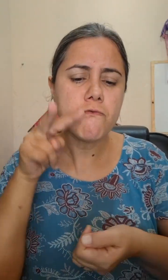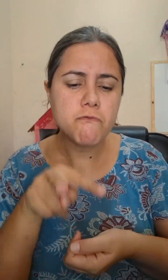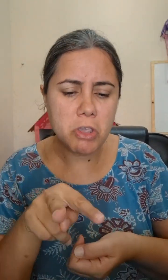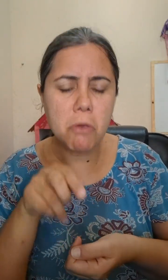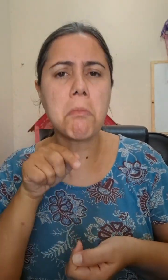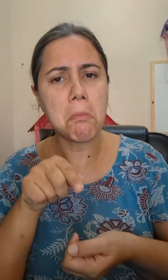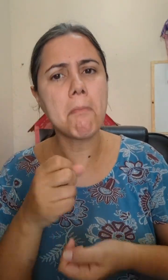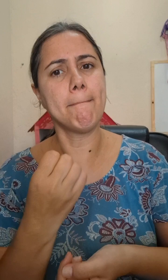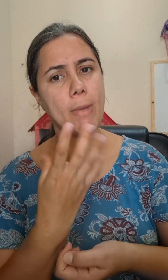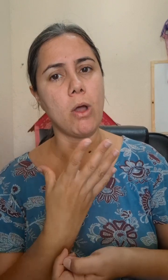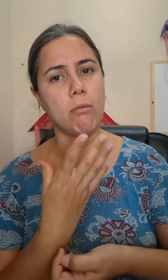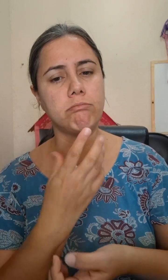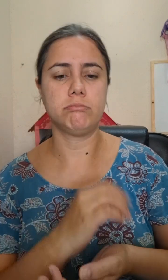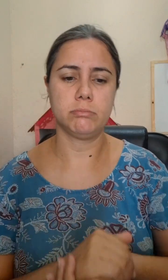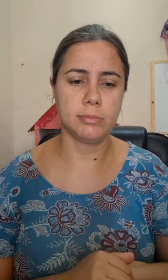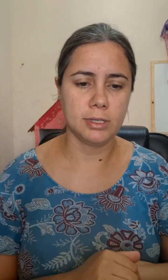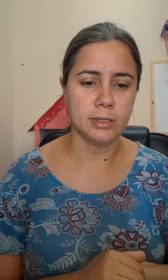viu que era bom.